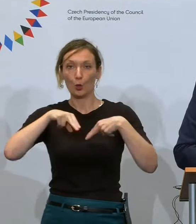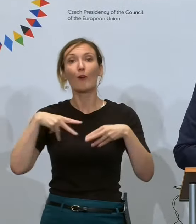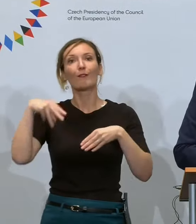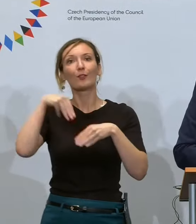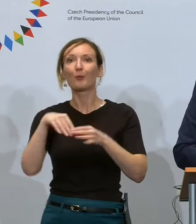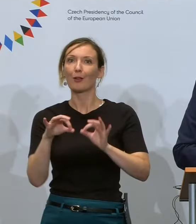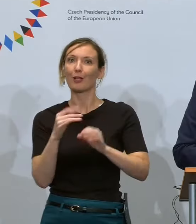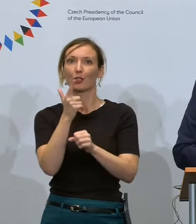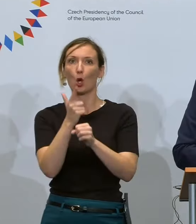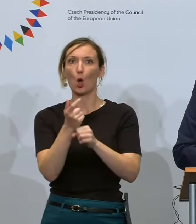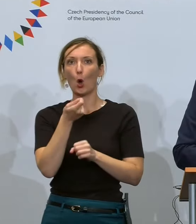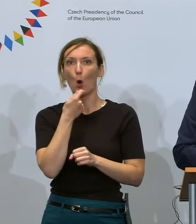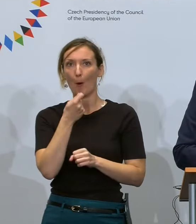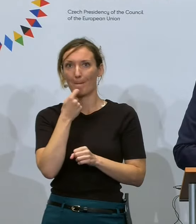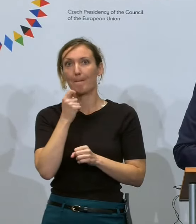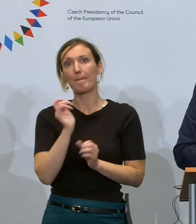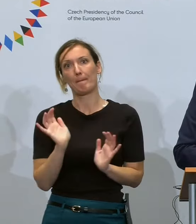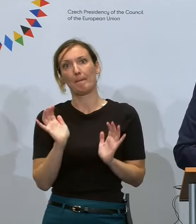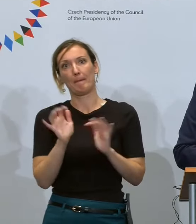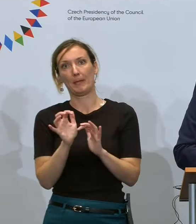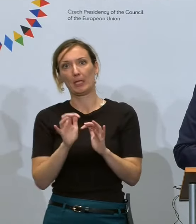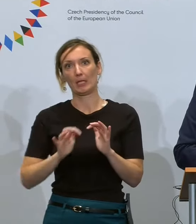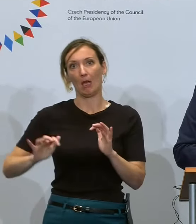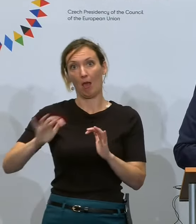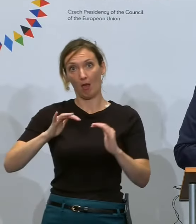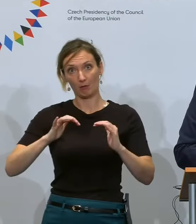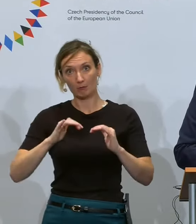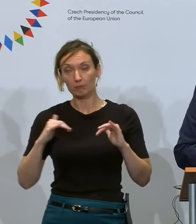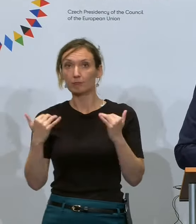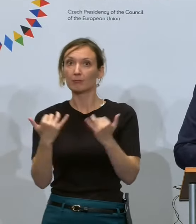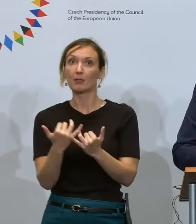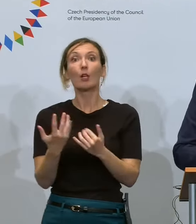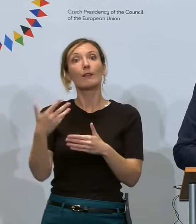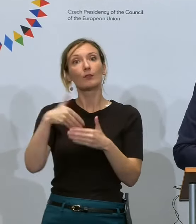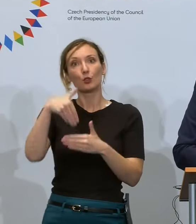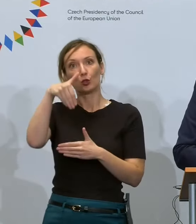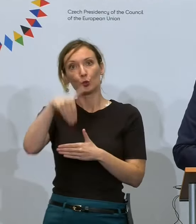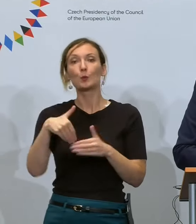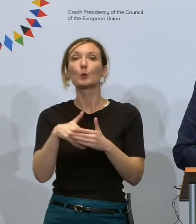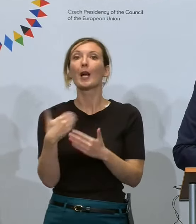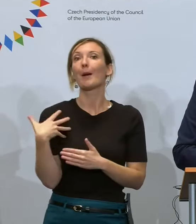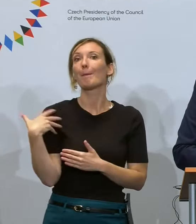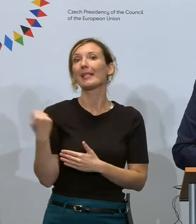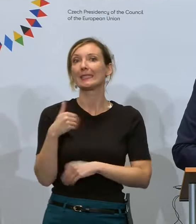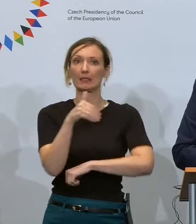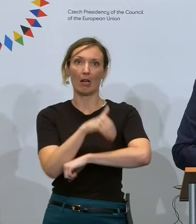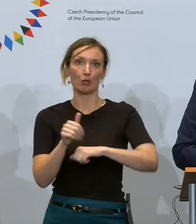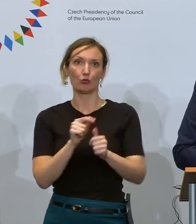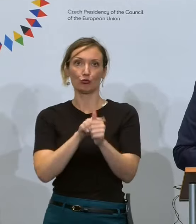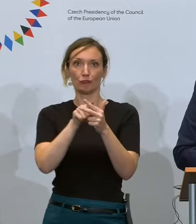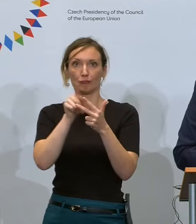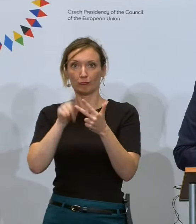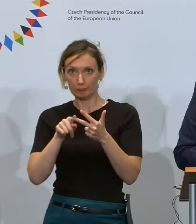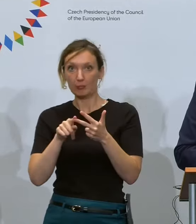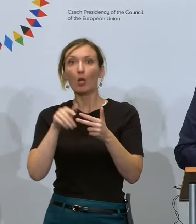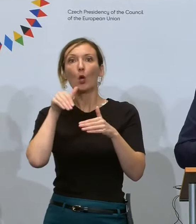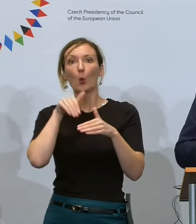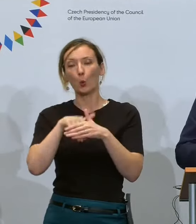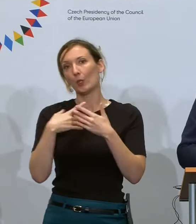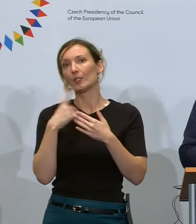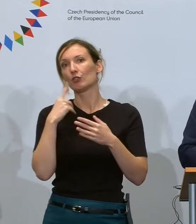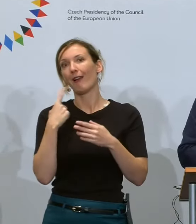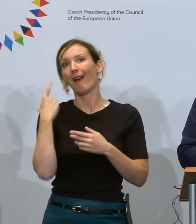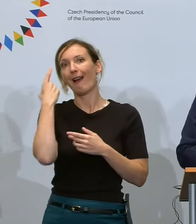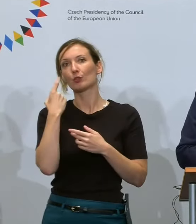který byl na okraji našeho neformálního jednání, mohl přivítat tři ministry zahraničí zemí asociačního tria,